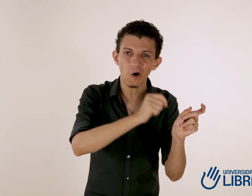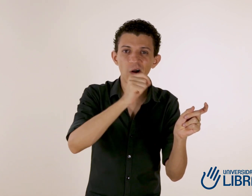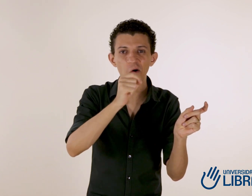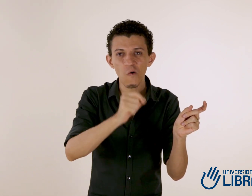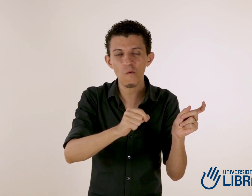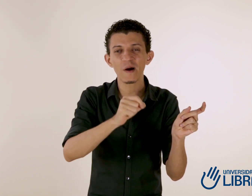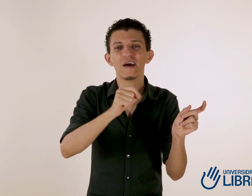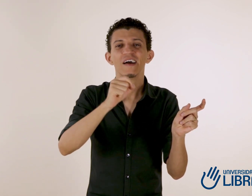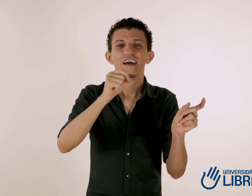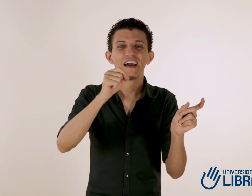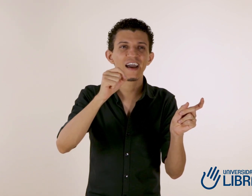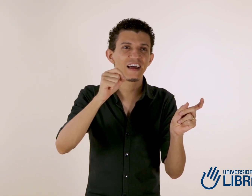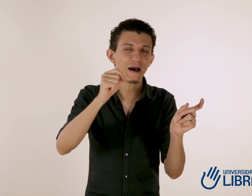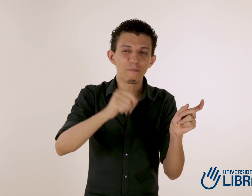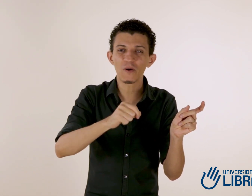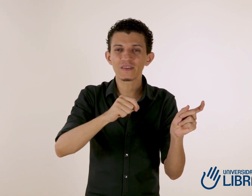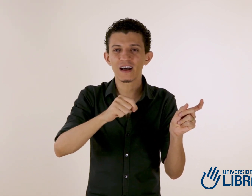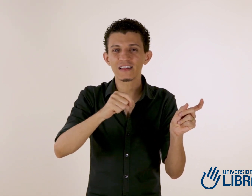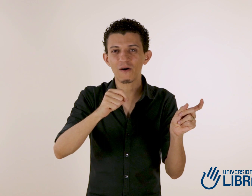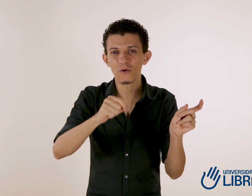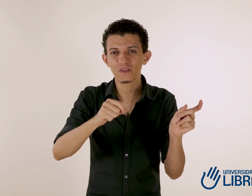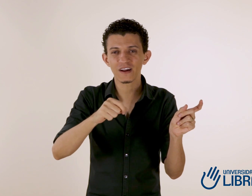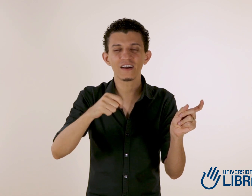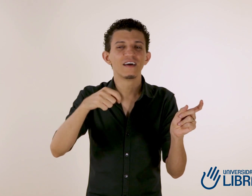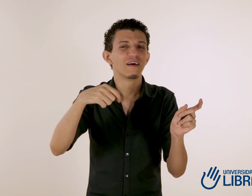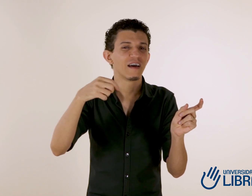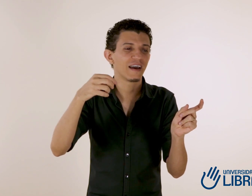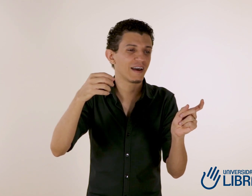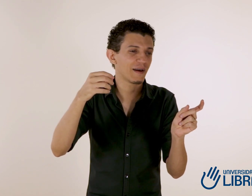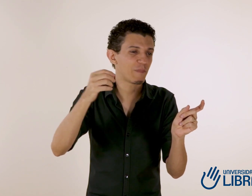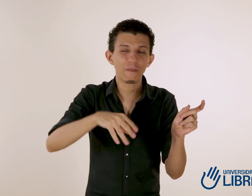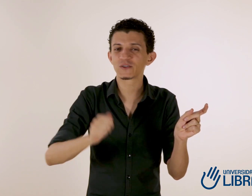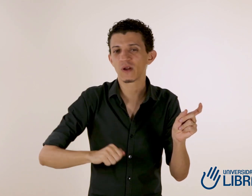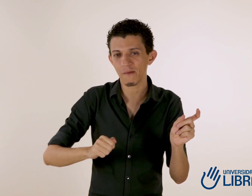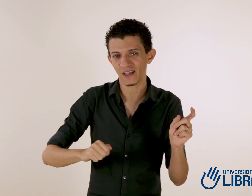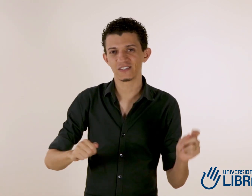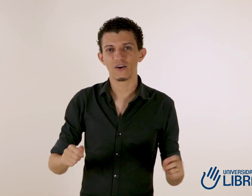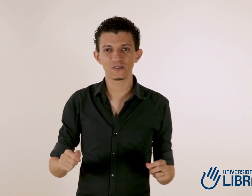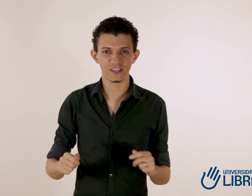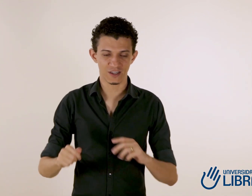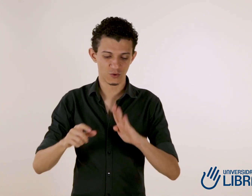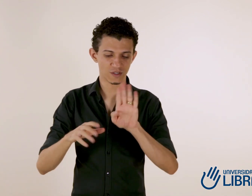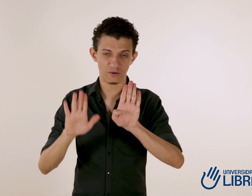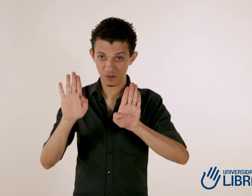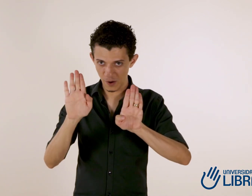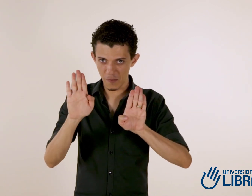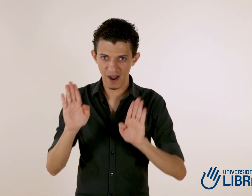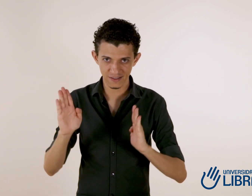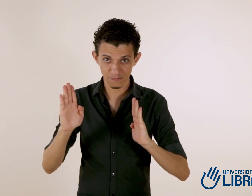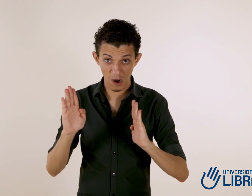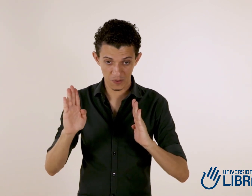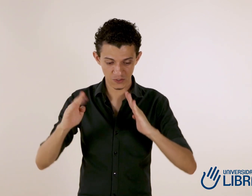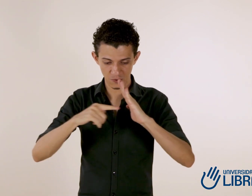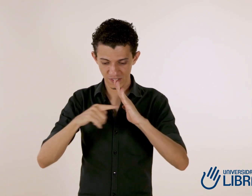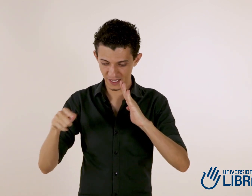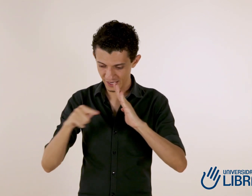tocam uma na ponta da outra perpendicularmente. Ou seja, 2 mãos espalmadas, palmas